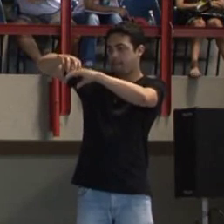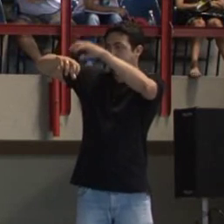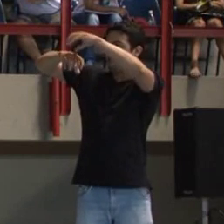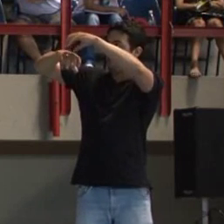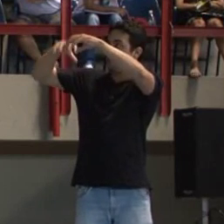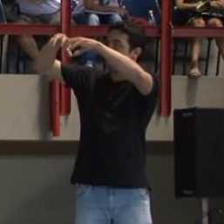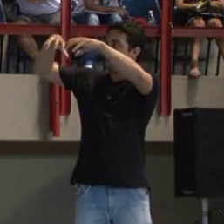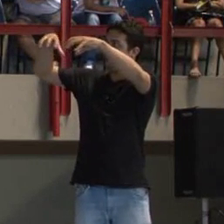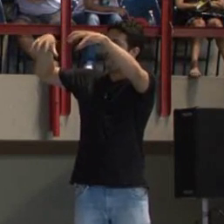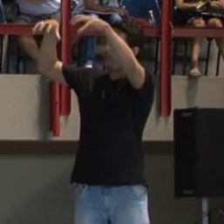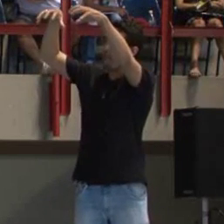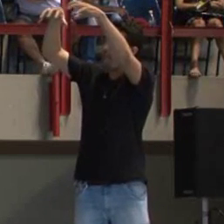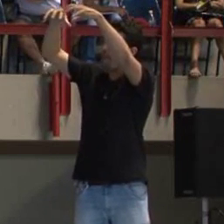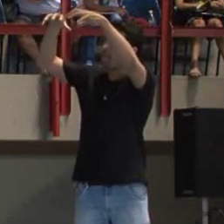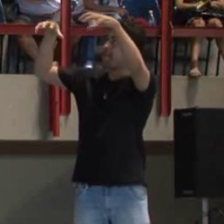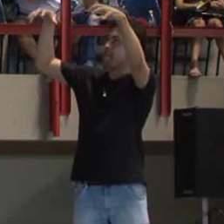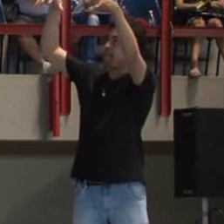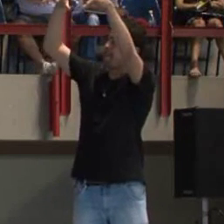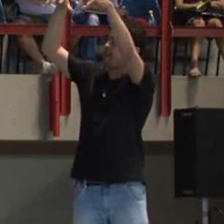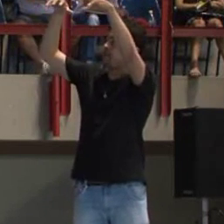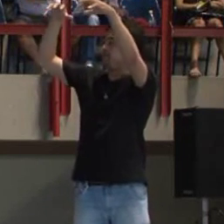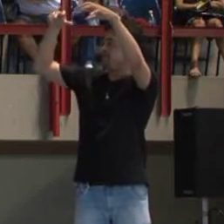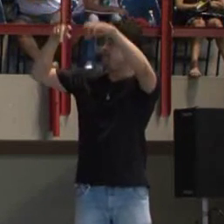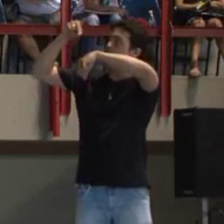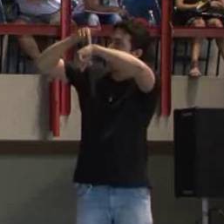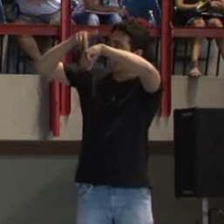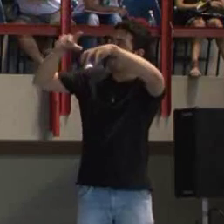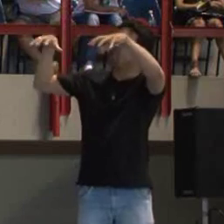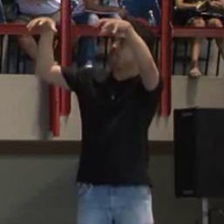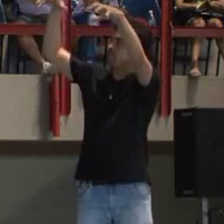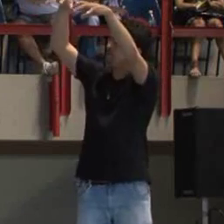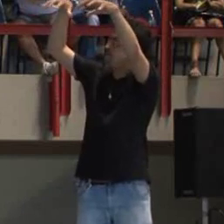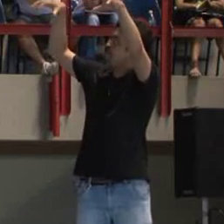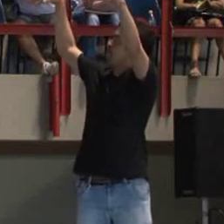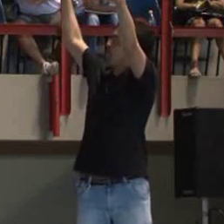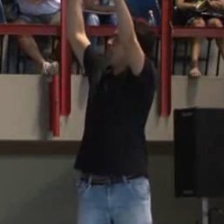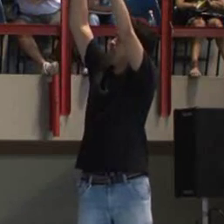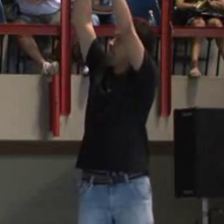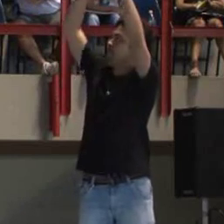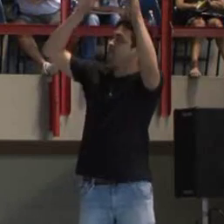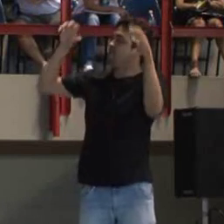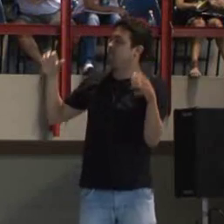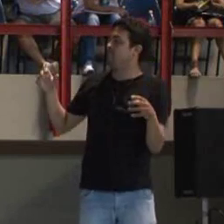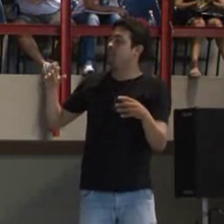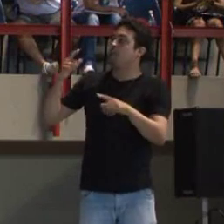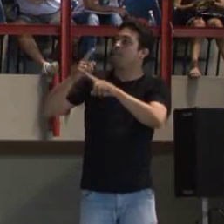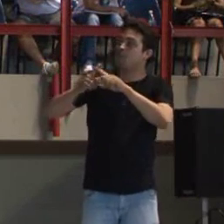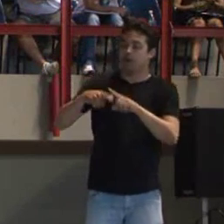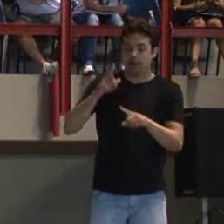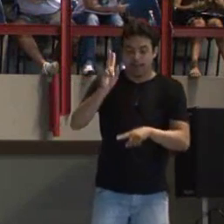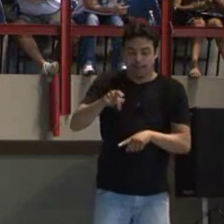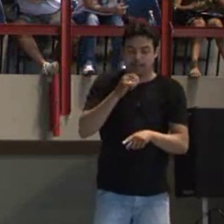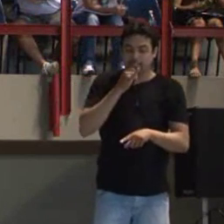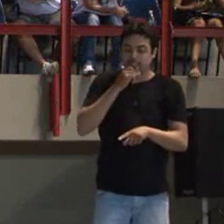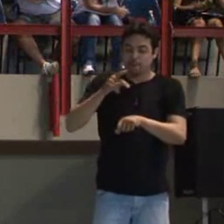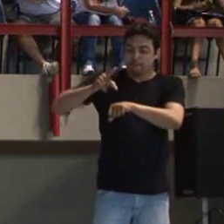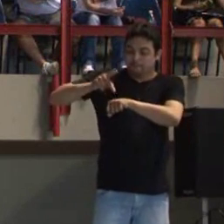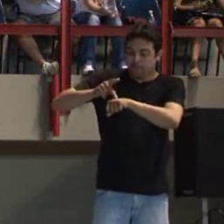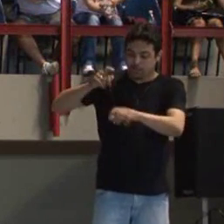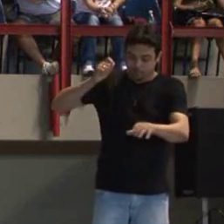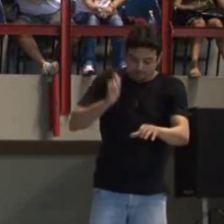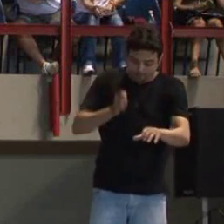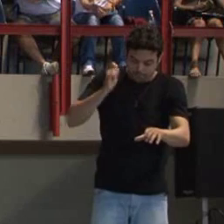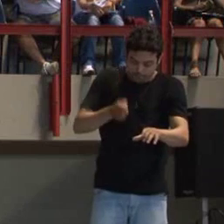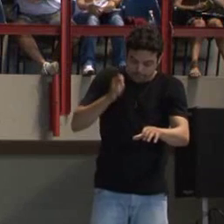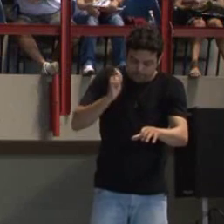pedra, e tome pedra, tá? E pedra, e pedra, e pedra. Como era uma machadinha e quebrava a pedra,